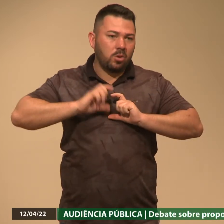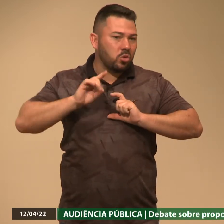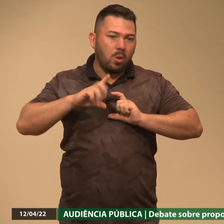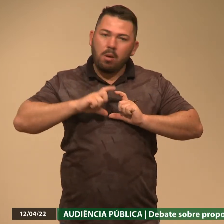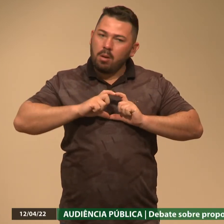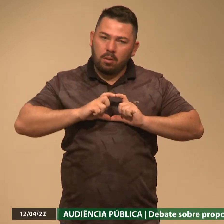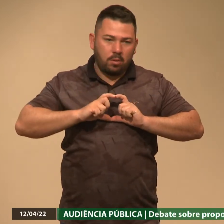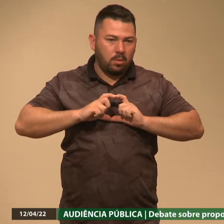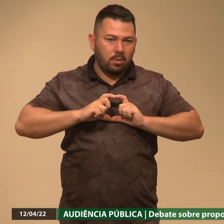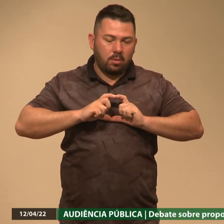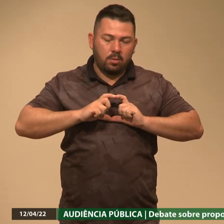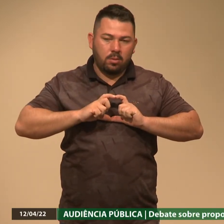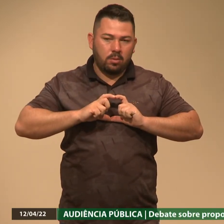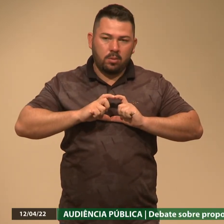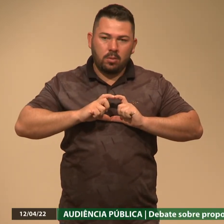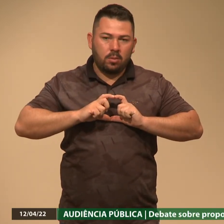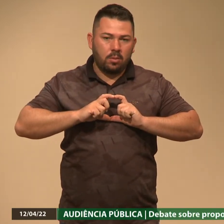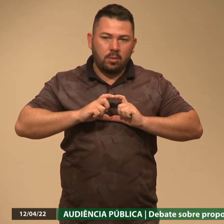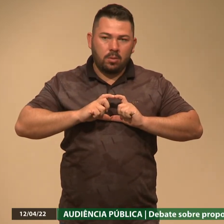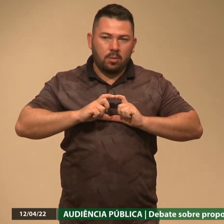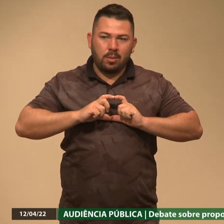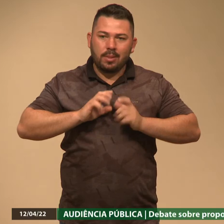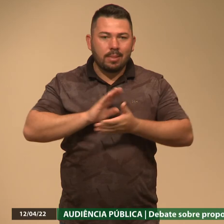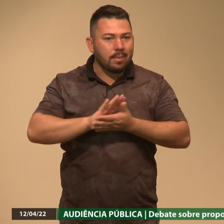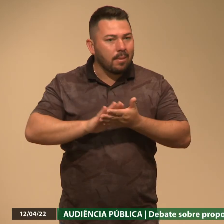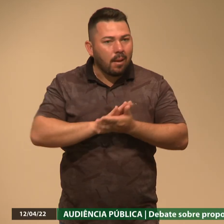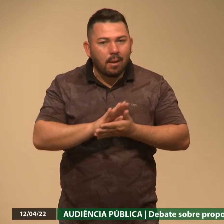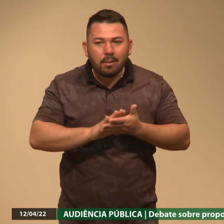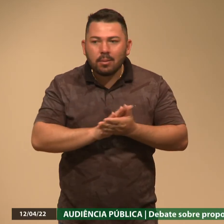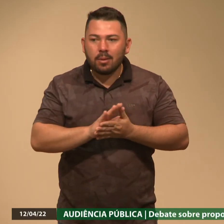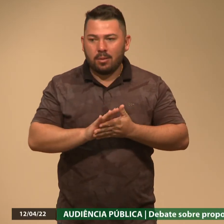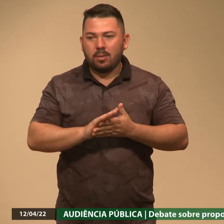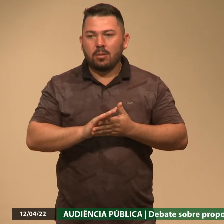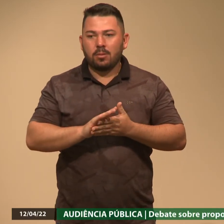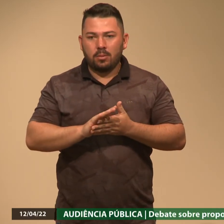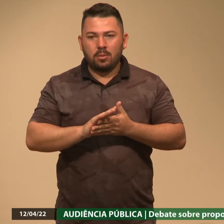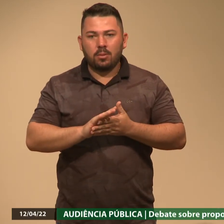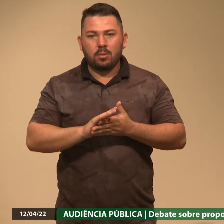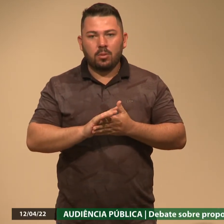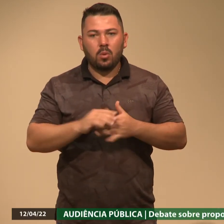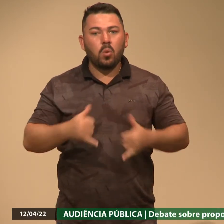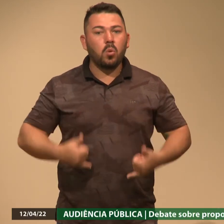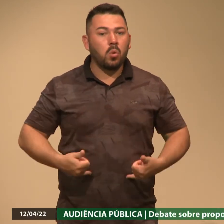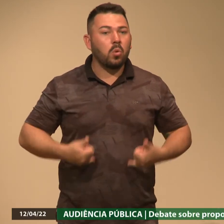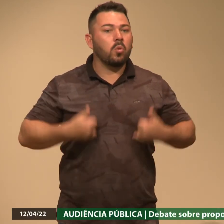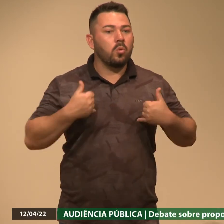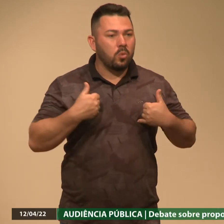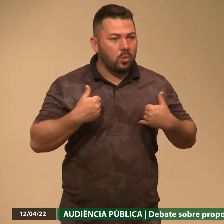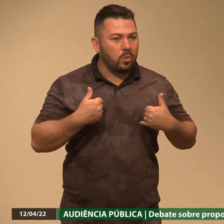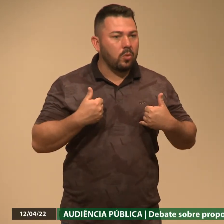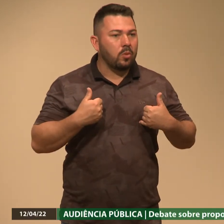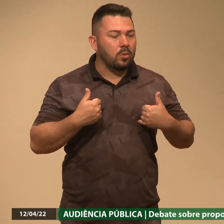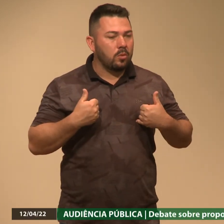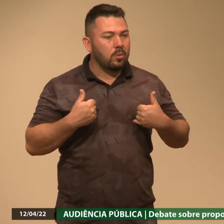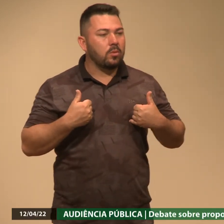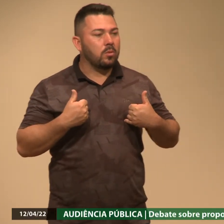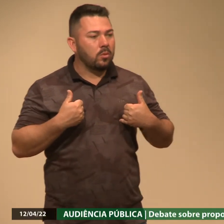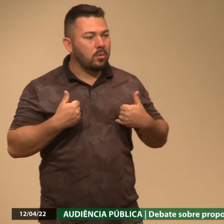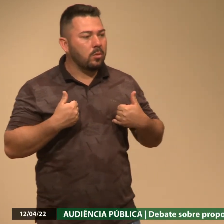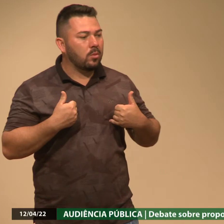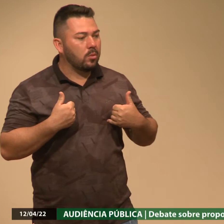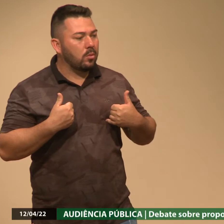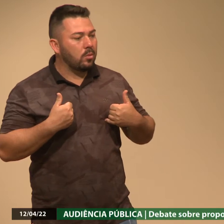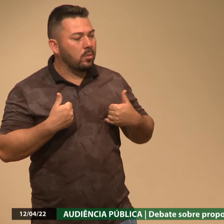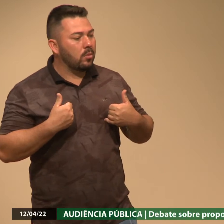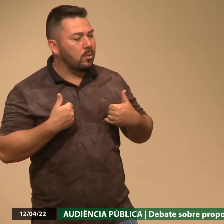carrega nada nenhuma cifra além do nosso orgulho do nosso Oi